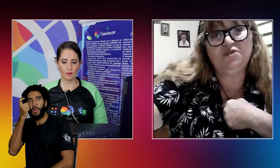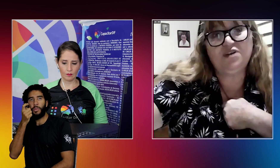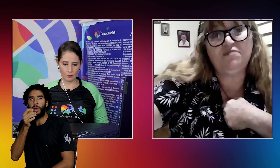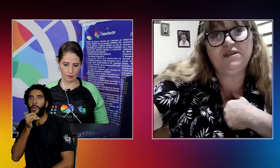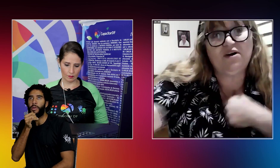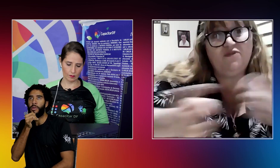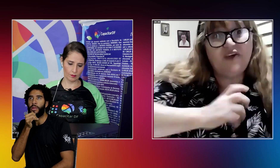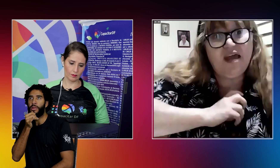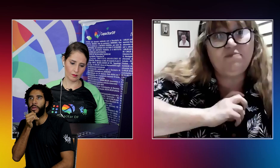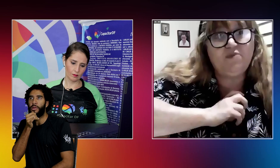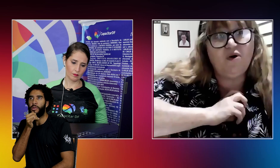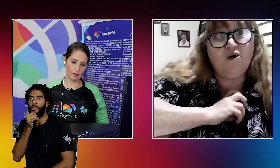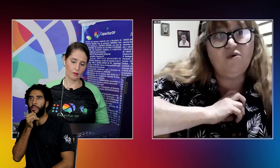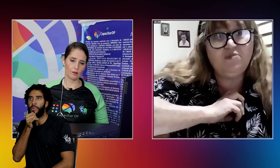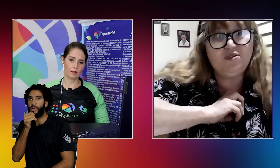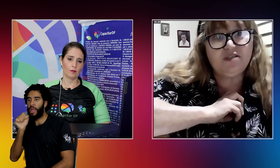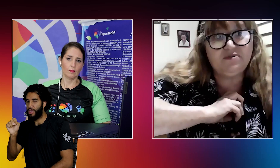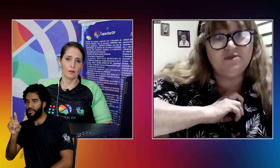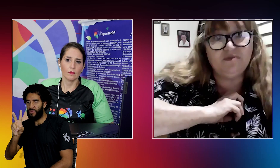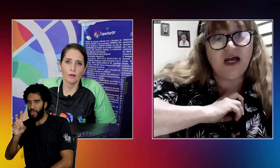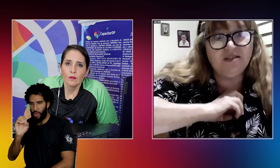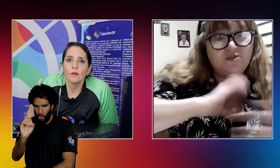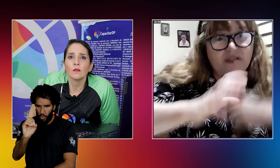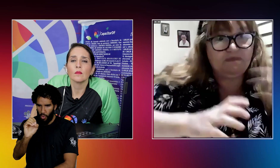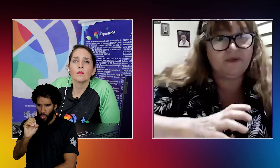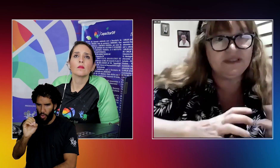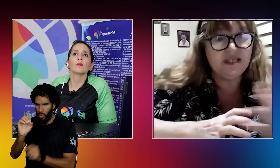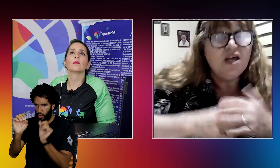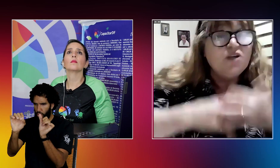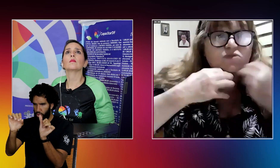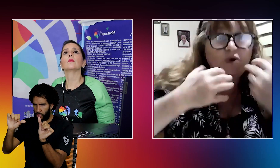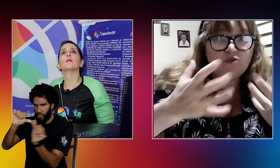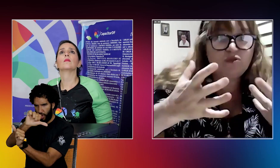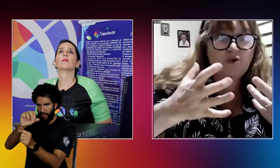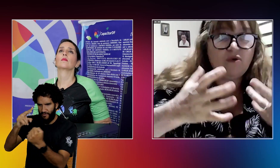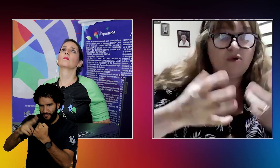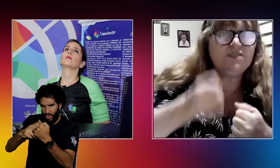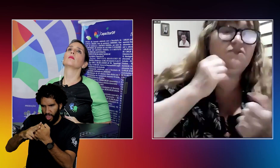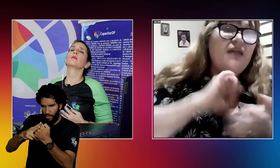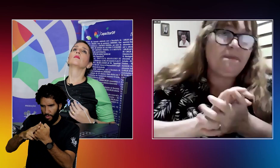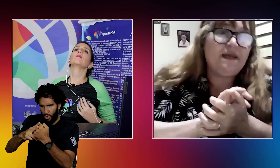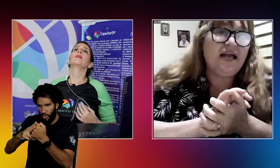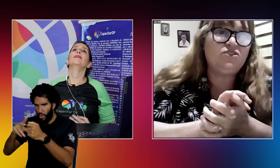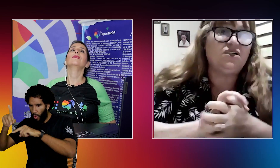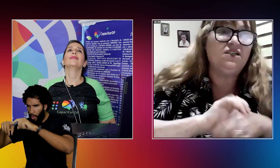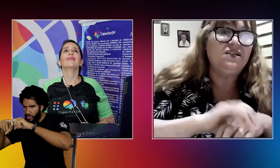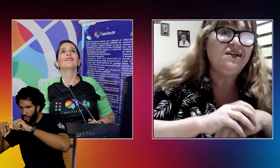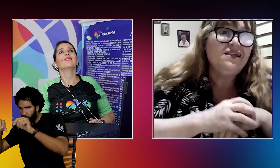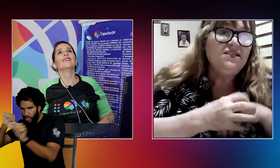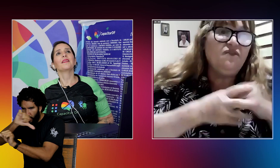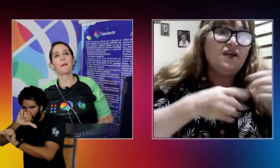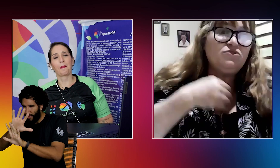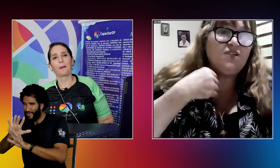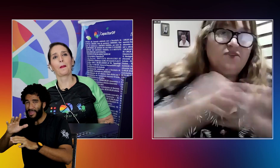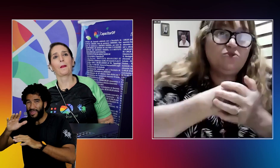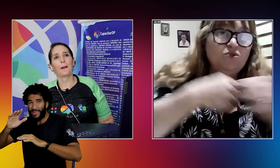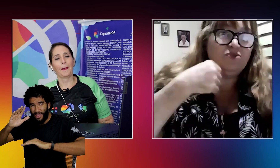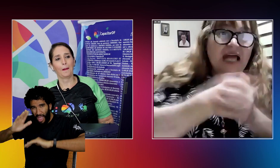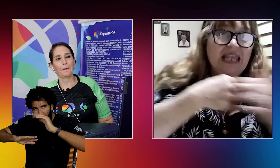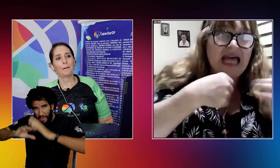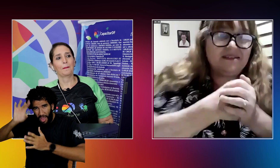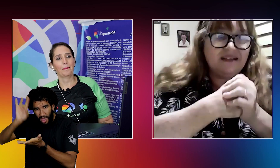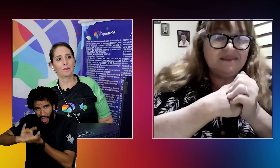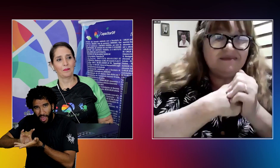eu tenho que botar o verbo ou o objeto antes ou depois. Eu não dou conta. Então, na prática, eu vejo que é tudo